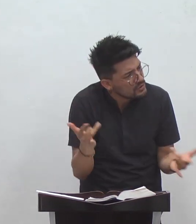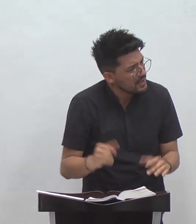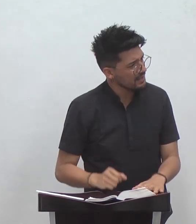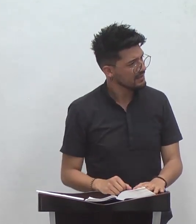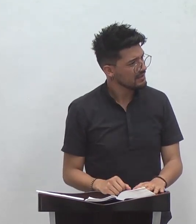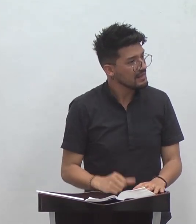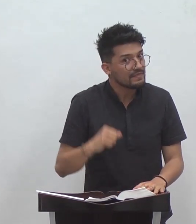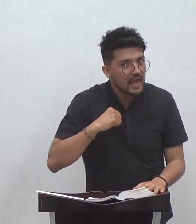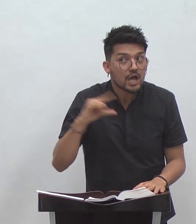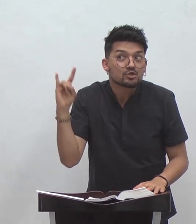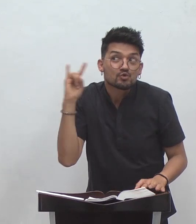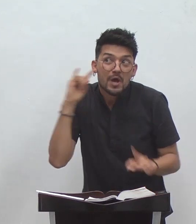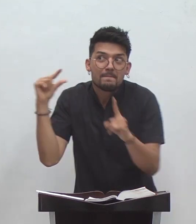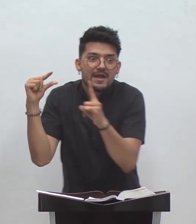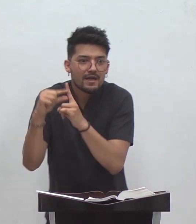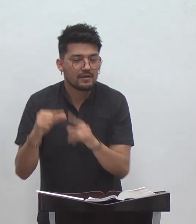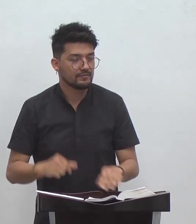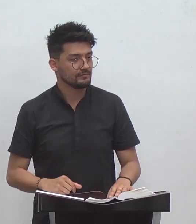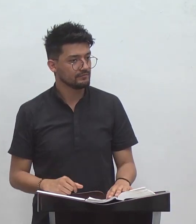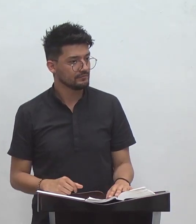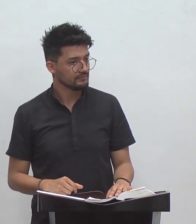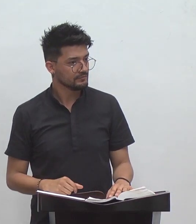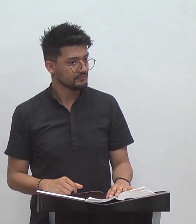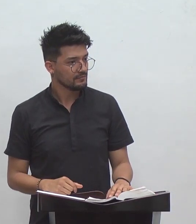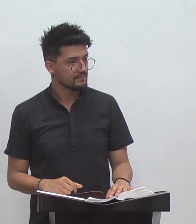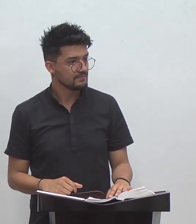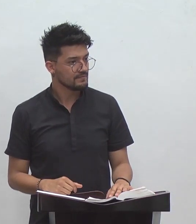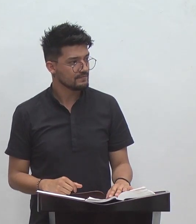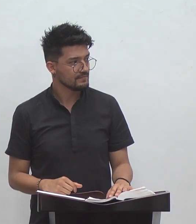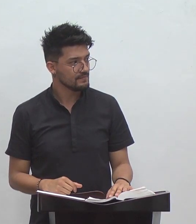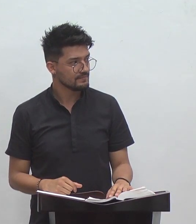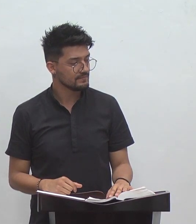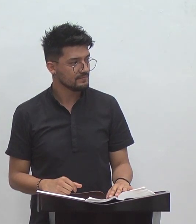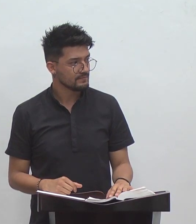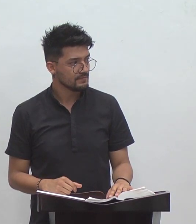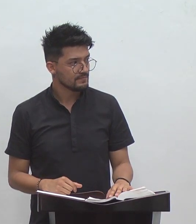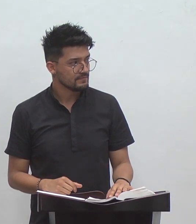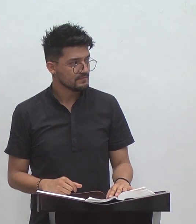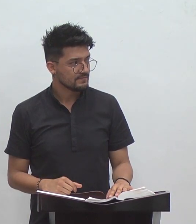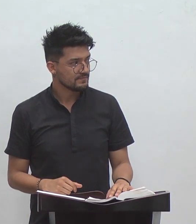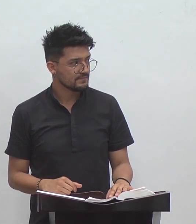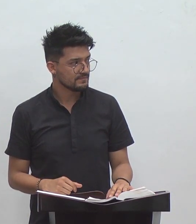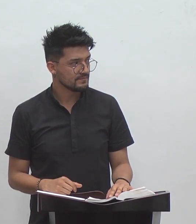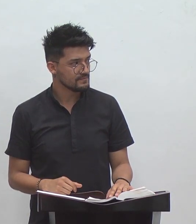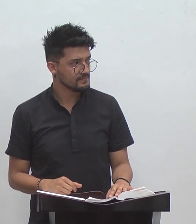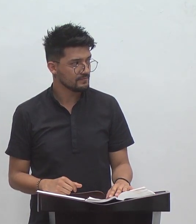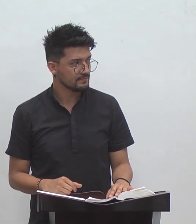¿Por qué? ¿Por qué si usted puede y tiene el privilegio de escuchar su palabra?